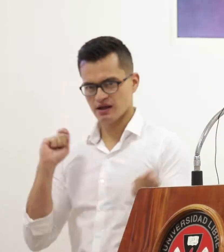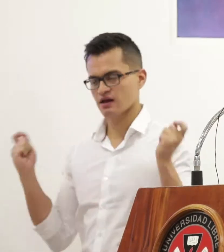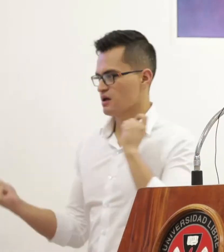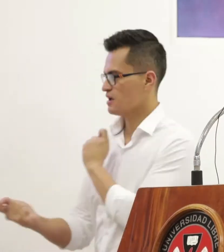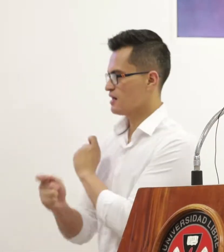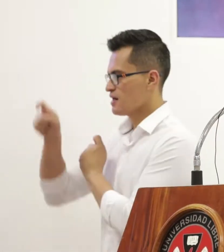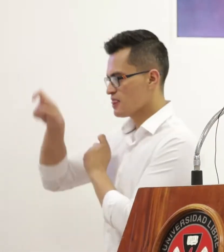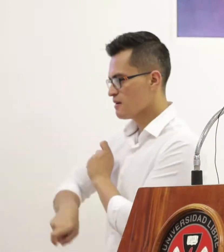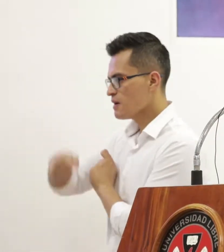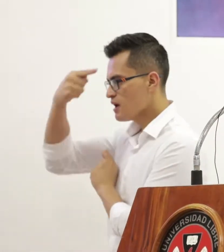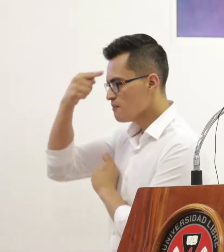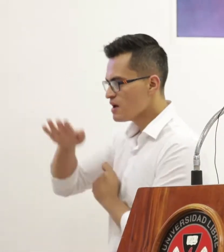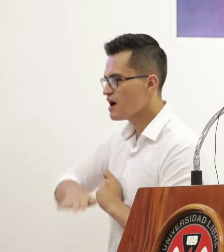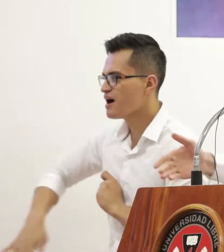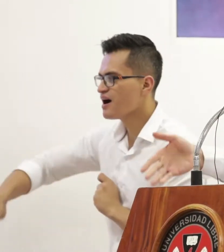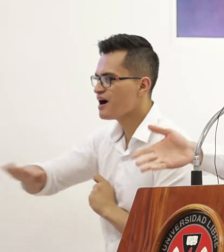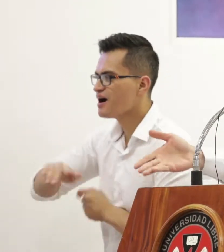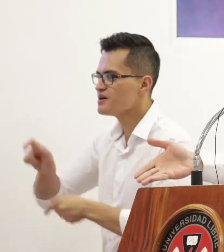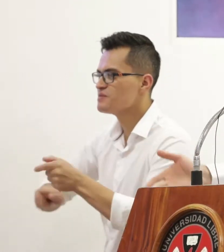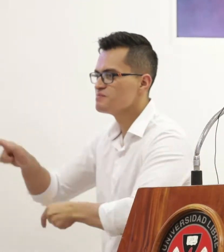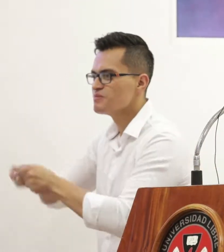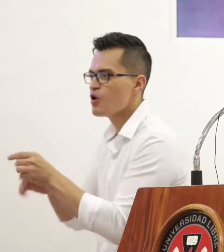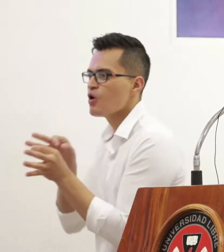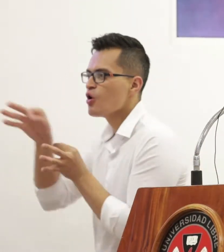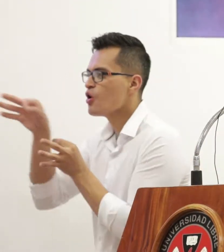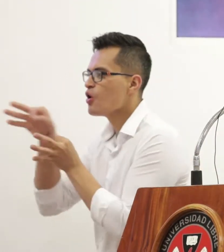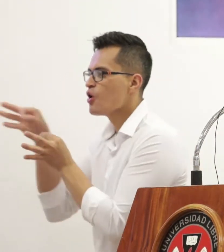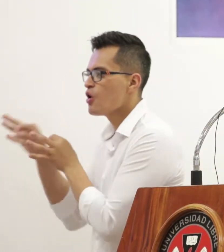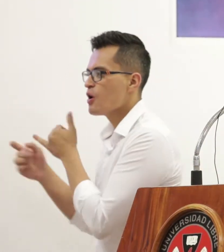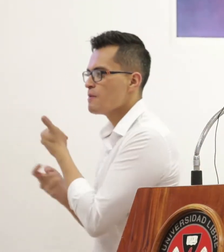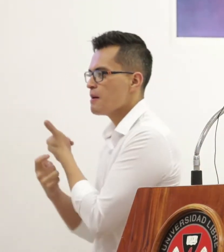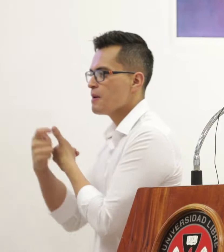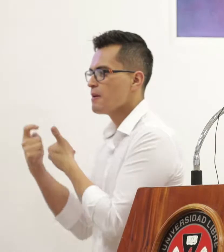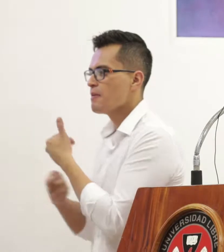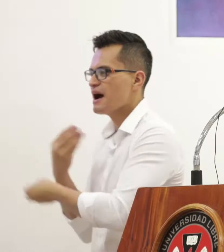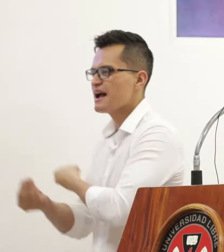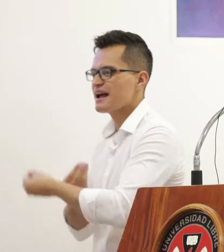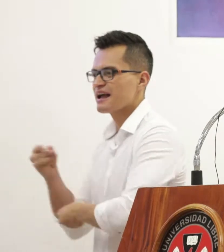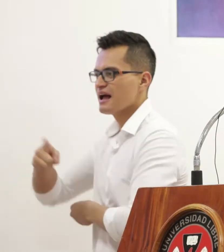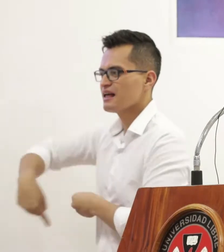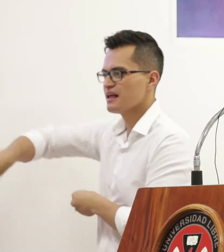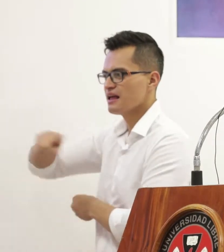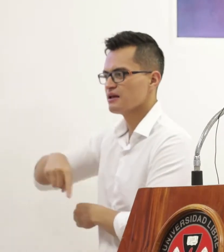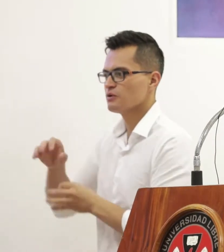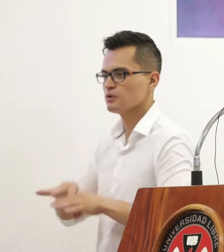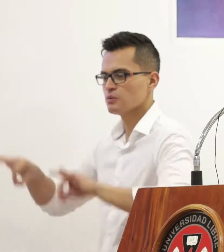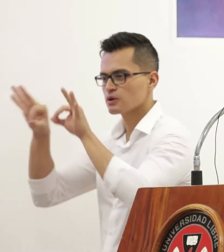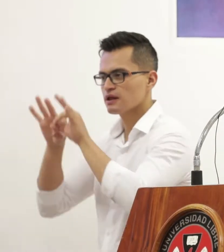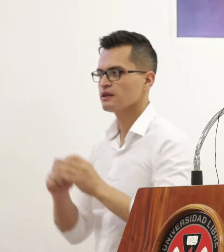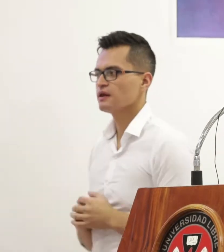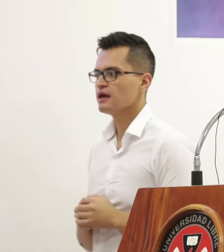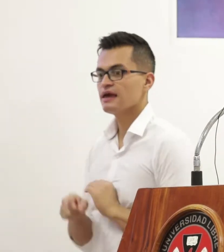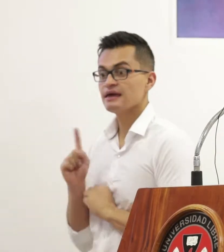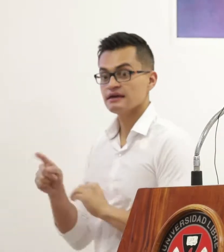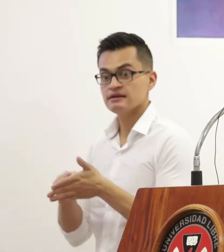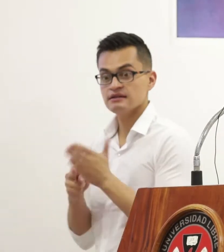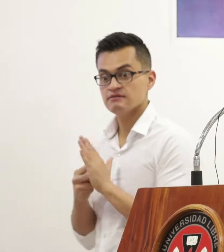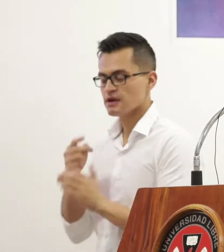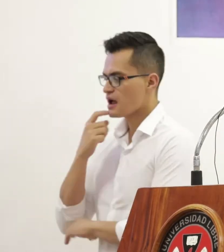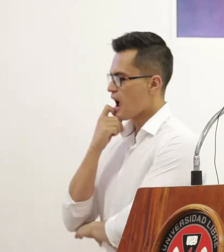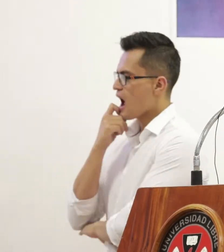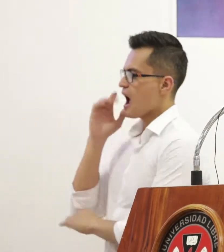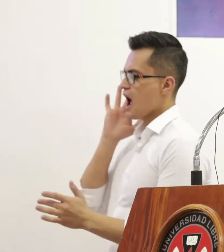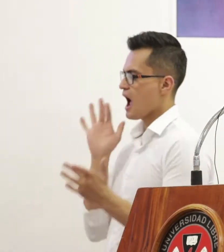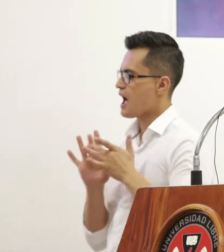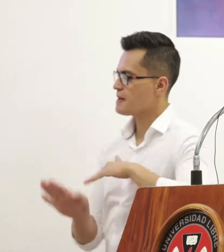la pirámide y comenzar a mirar qué pasa en los territorios con la justicia local. Y nosotros hemos dicho, y en eso coincidimos con el